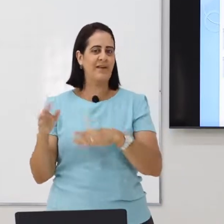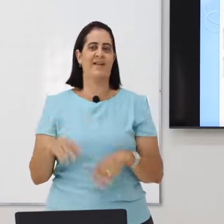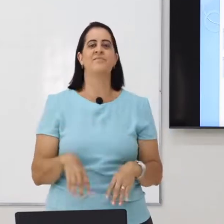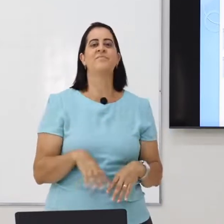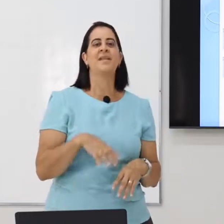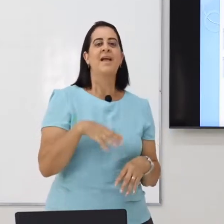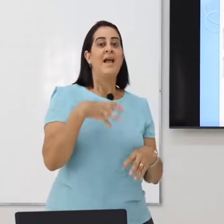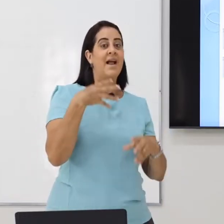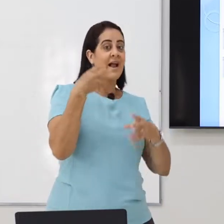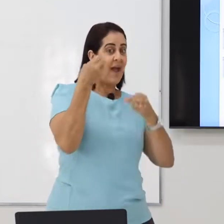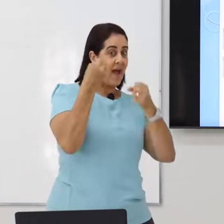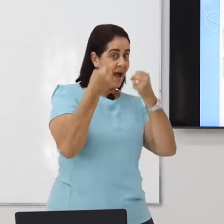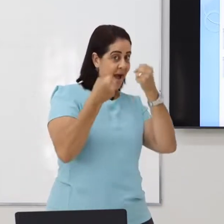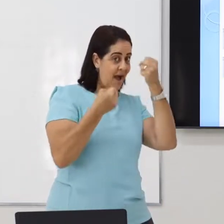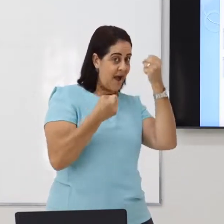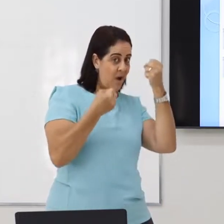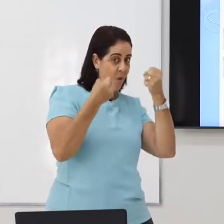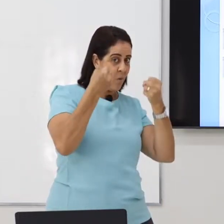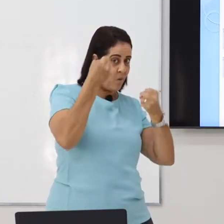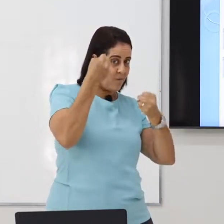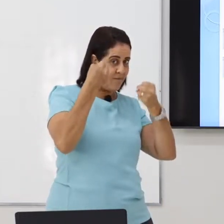ordem. Carro,